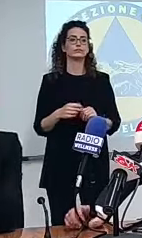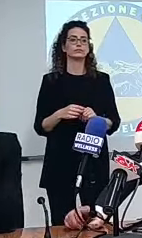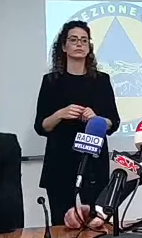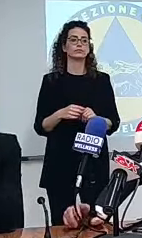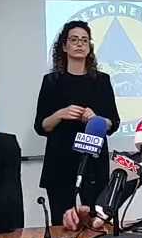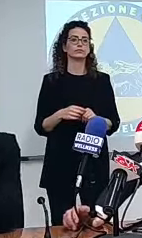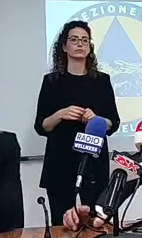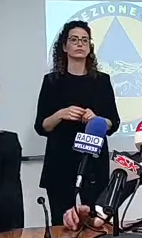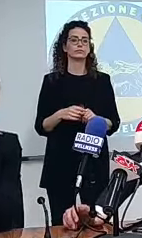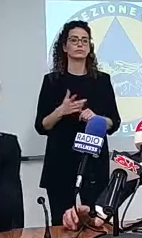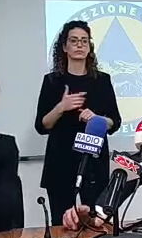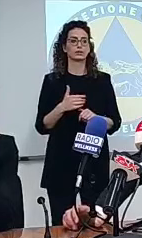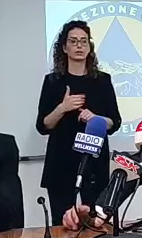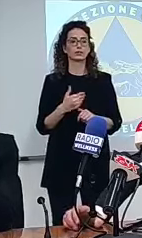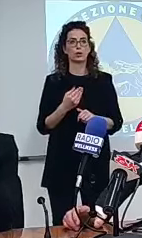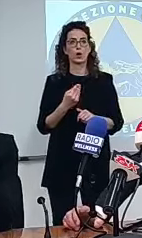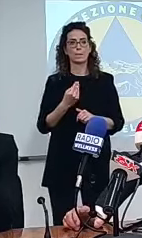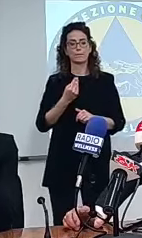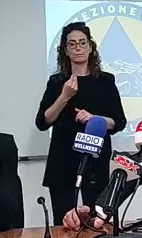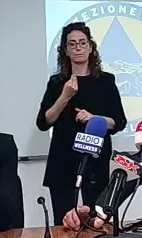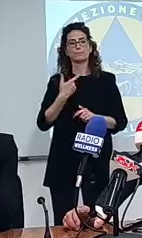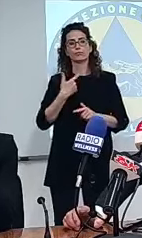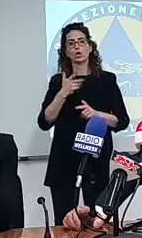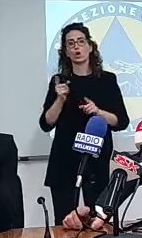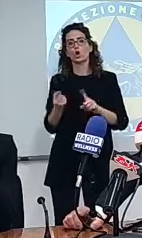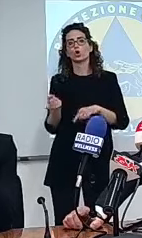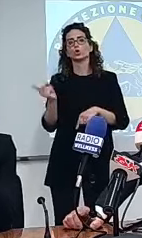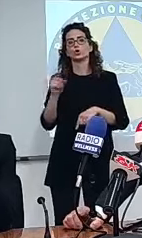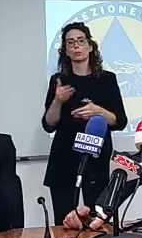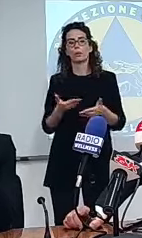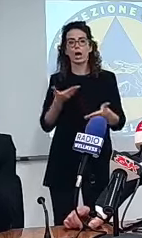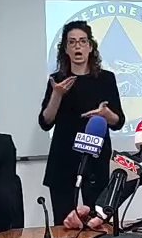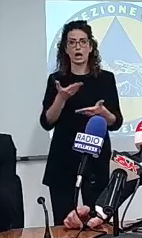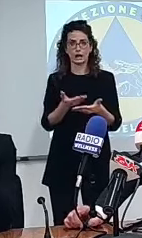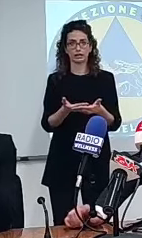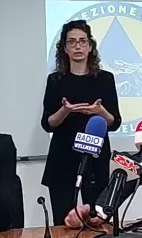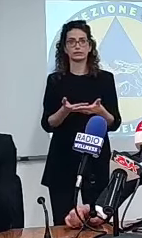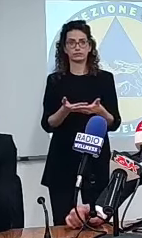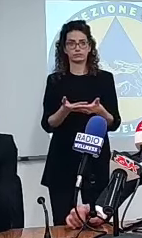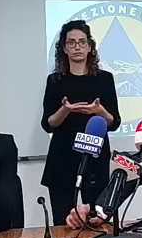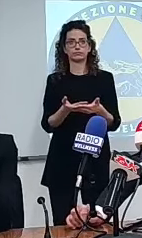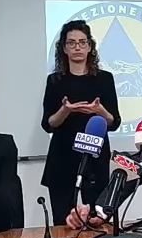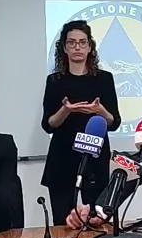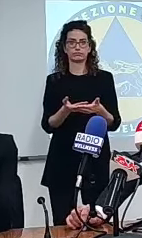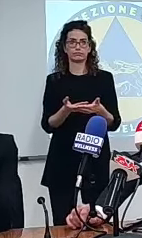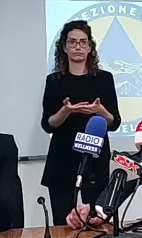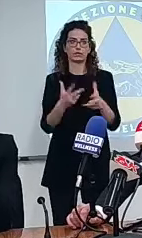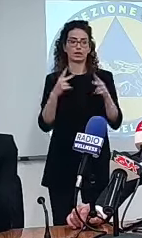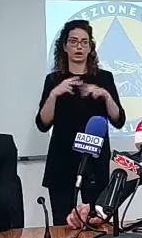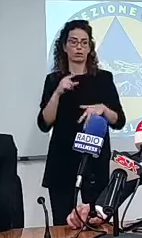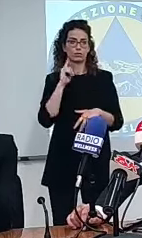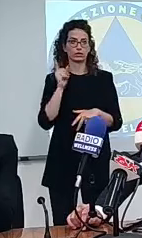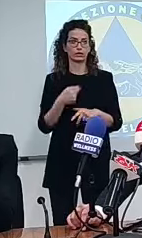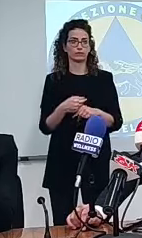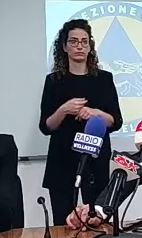una interpretazione autentica domani, in modo tale che siamo più tranquilli. Ok, grazie. No,